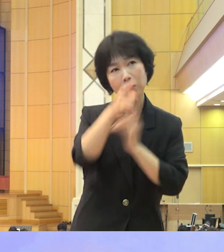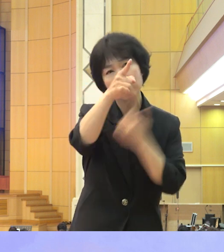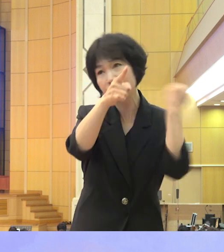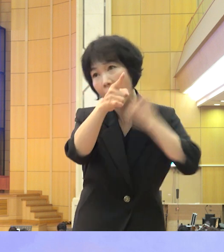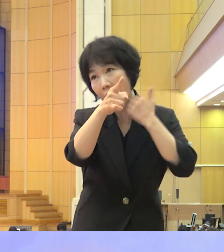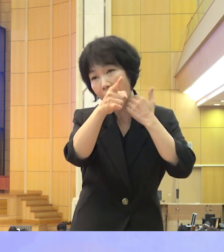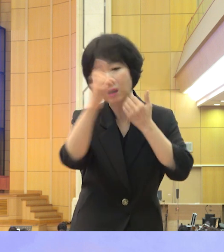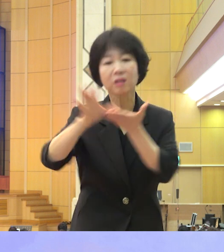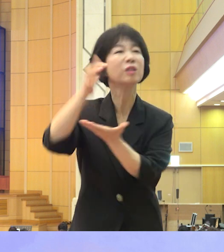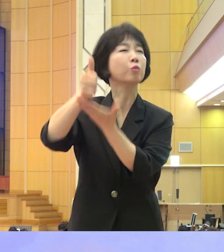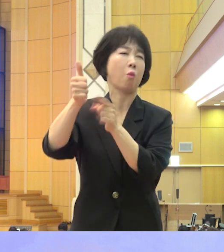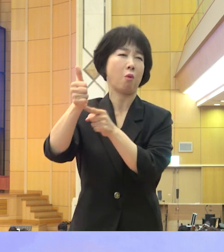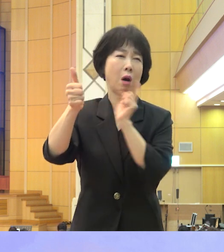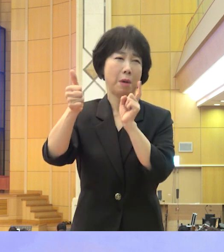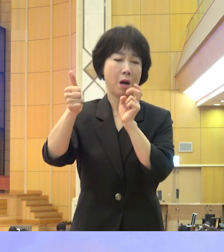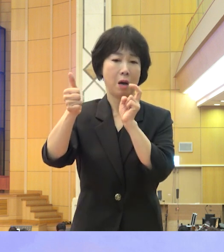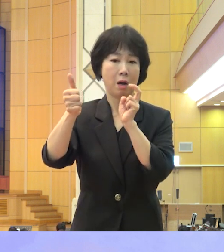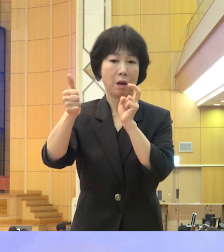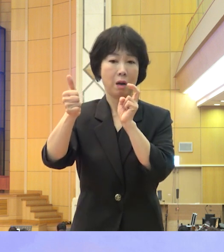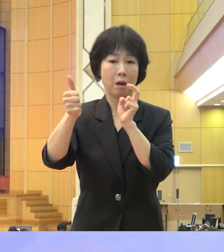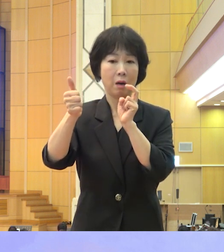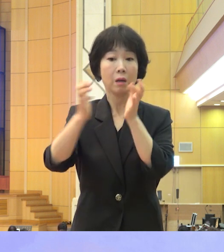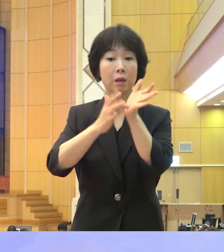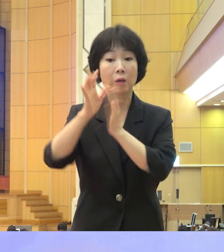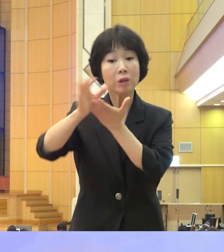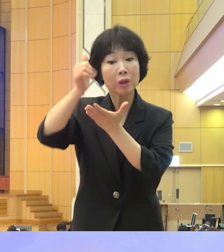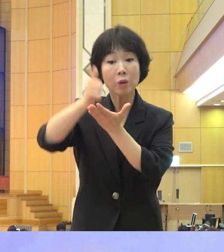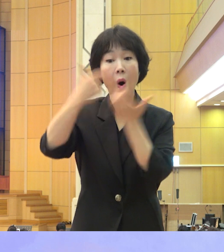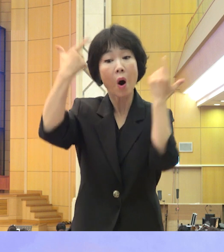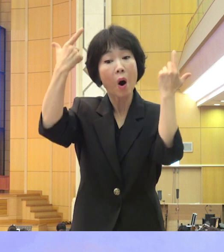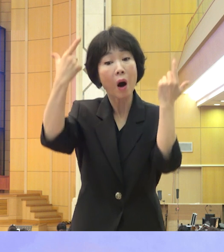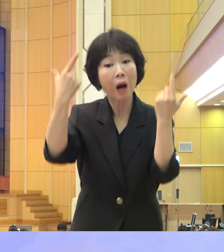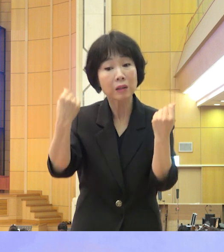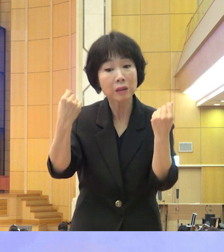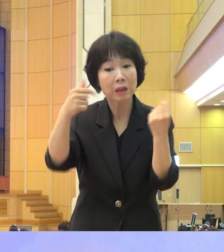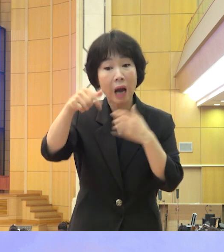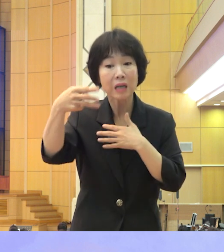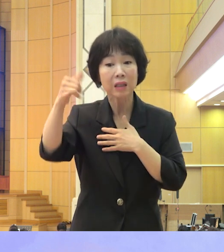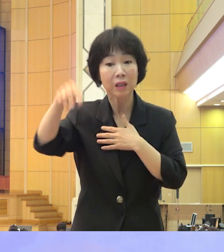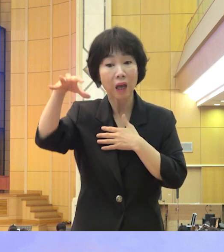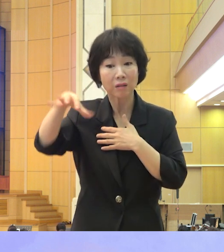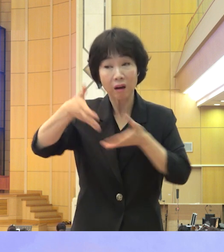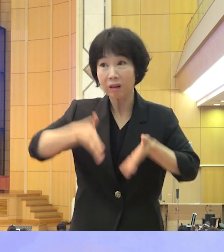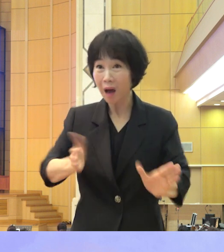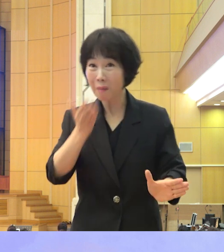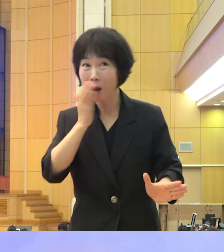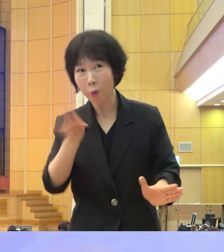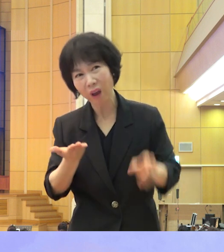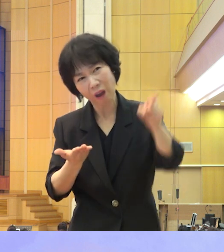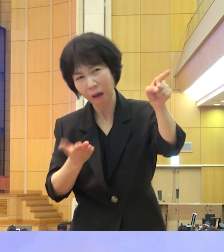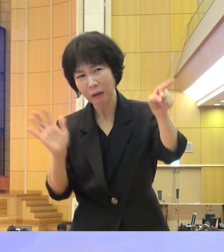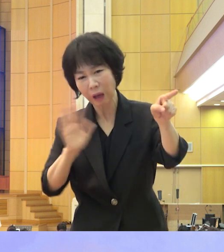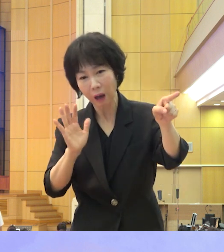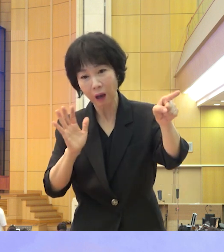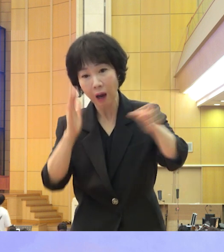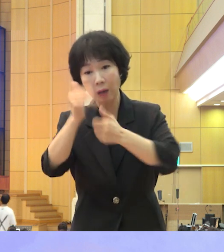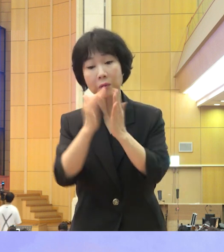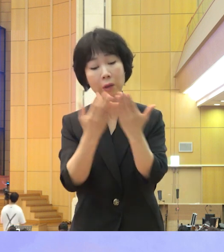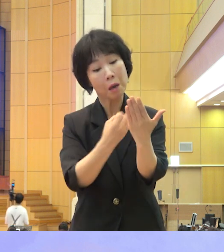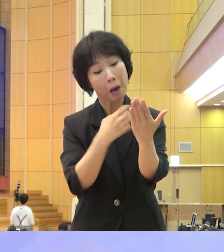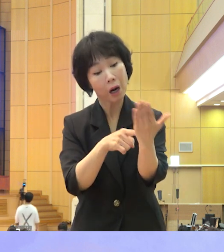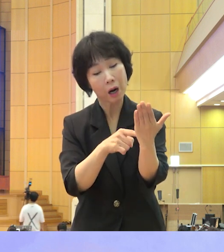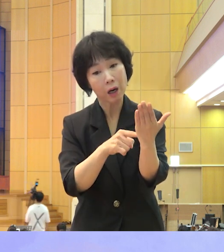하며, 어떤 이들은 그리스도가 어찌 갈릴리에서 나오겠느냐. 성경에